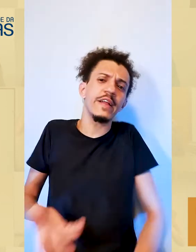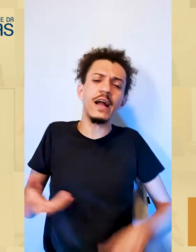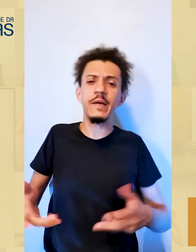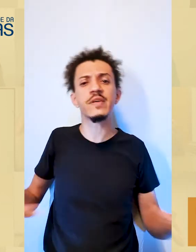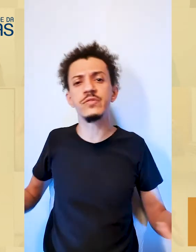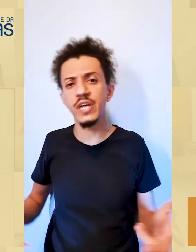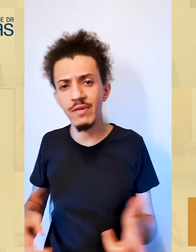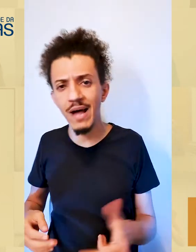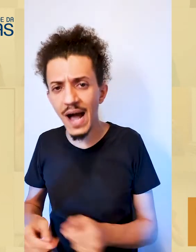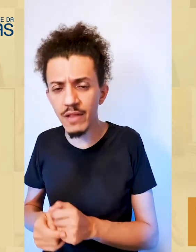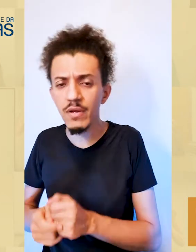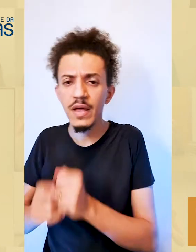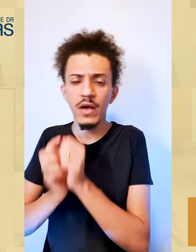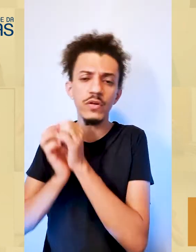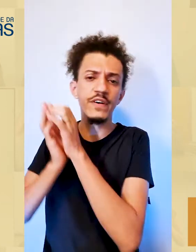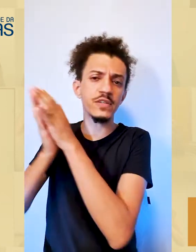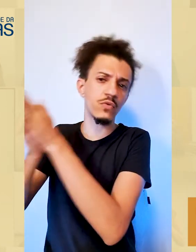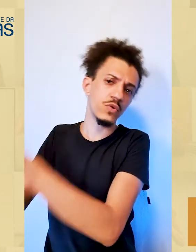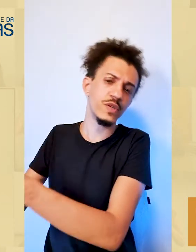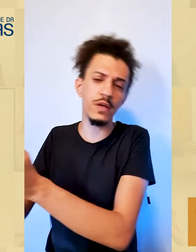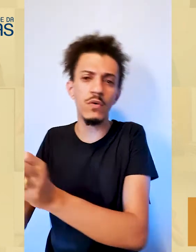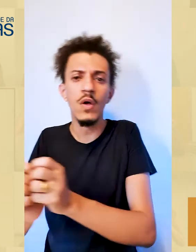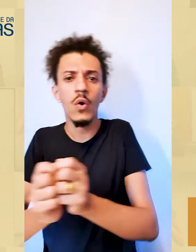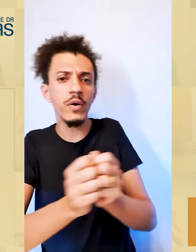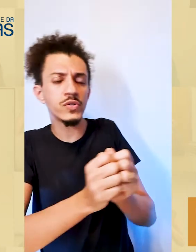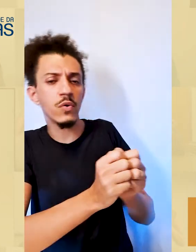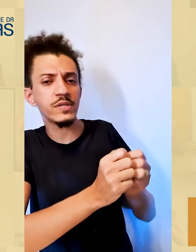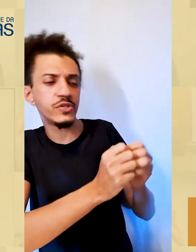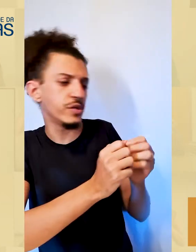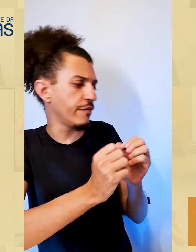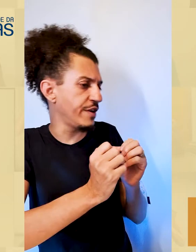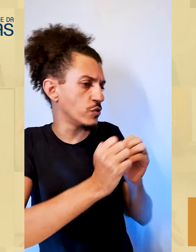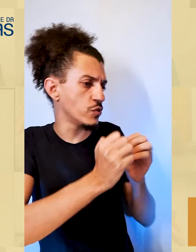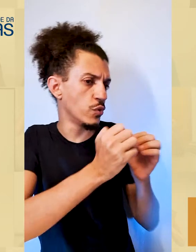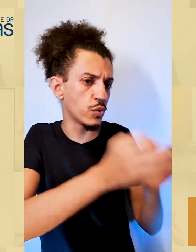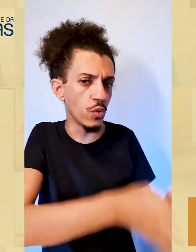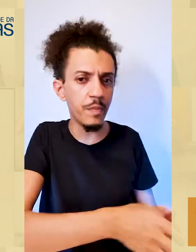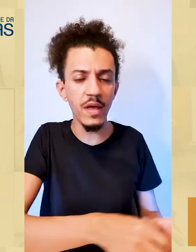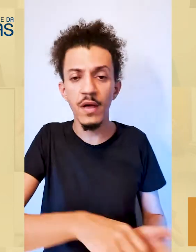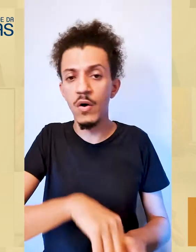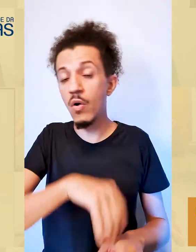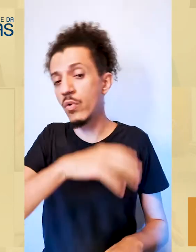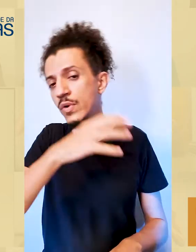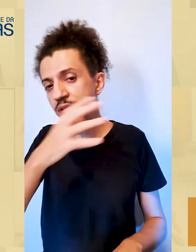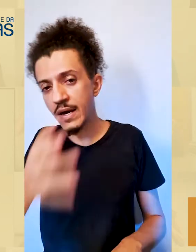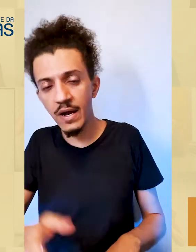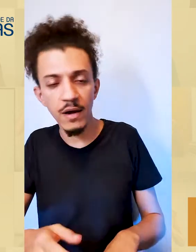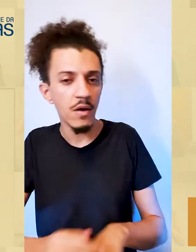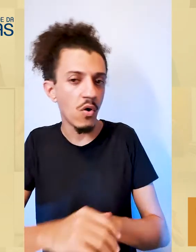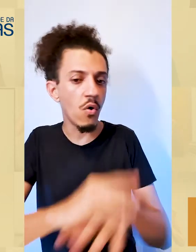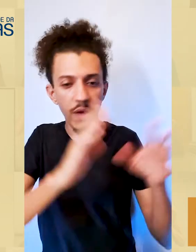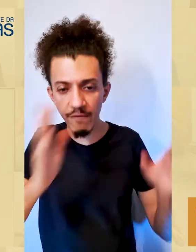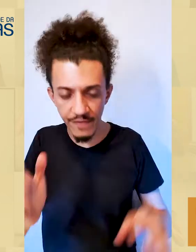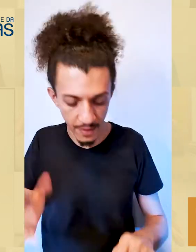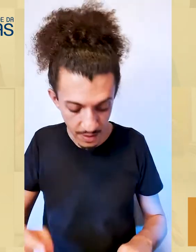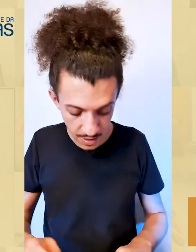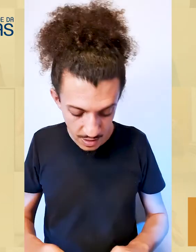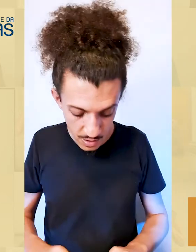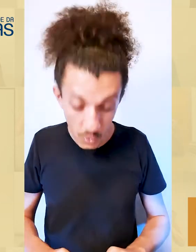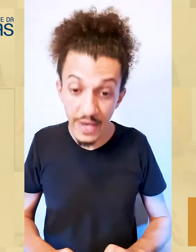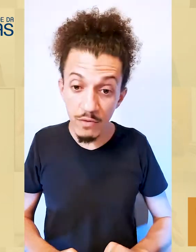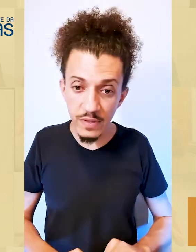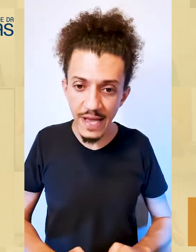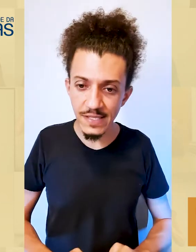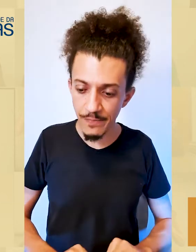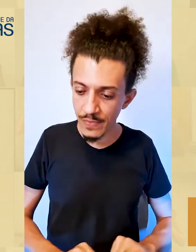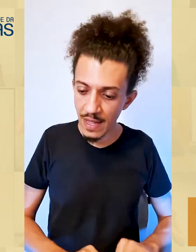estou aprendendo a Libras do jeito errado? Eu estou fazendo um cursinho, ou eu estou assistindo vídeos no YouTube, ou no Instagram, ou enfim. O